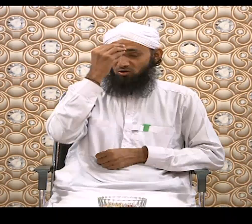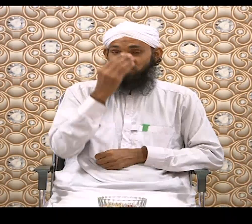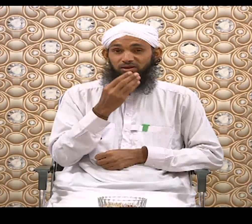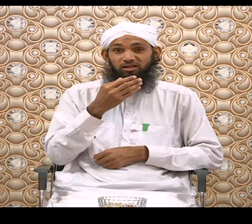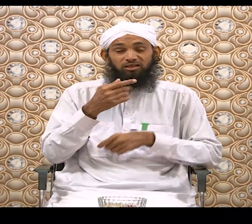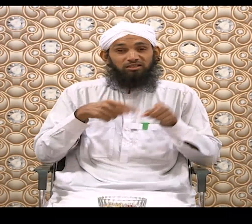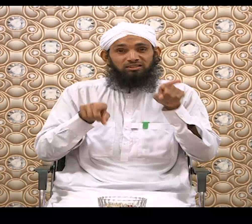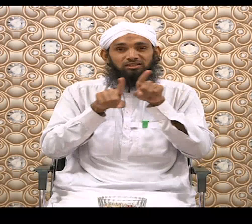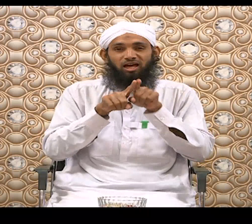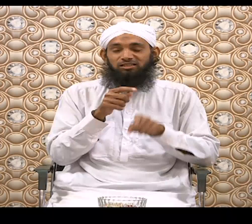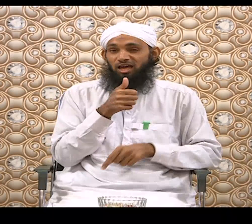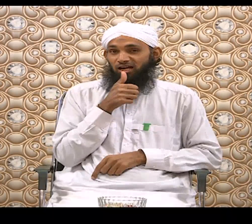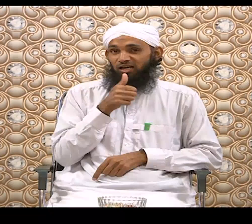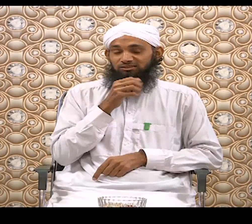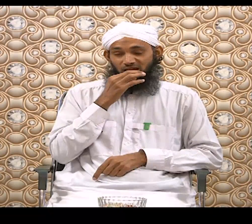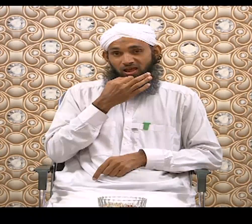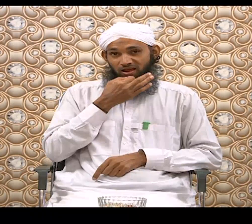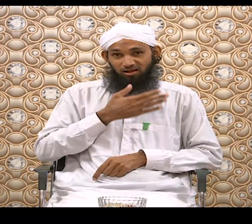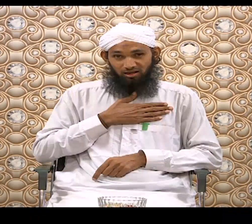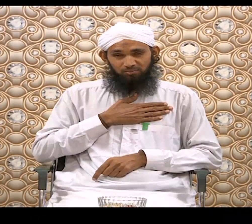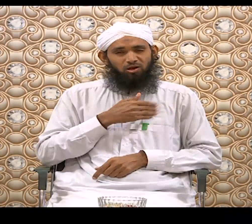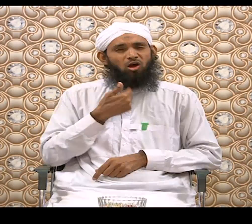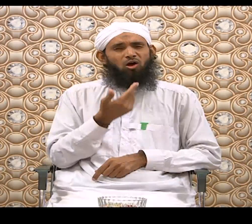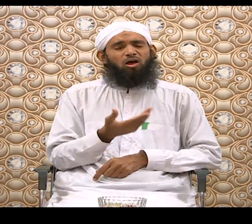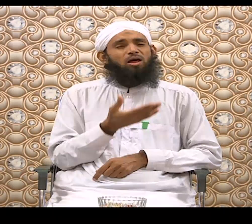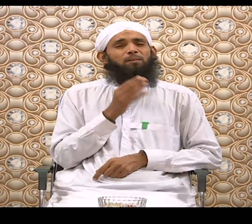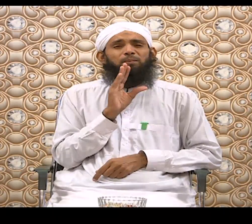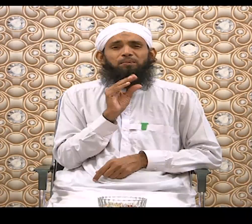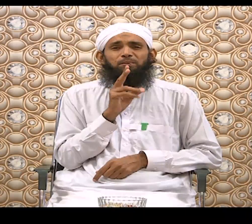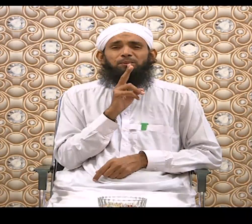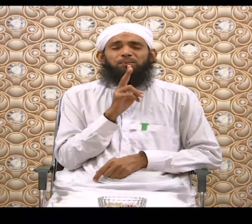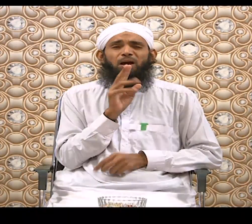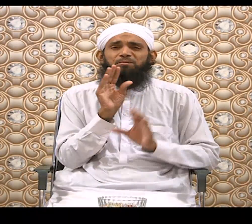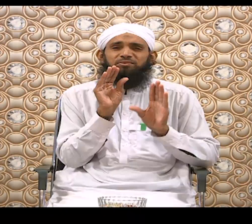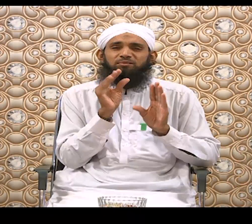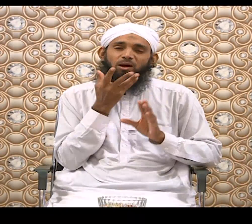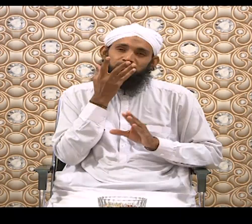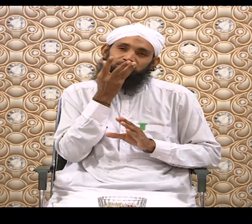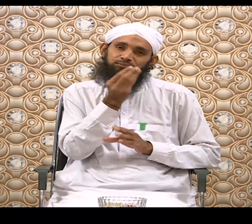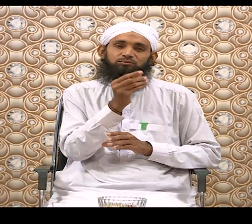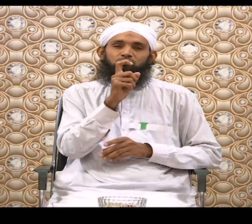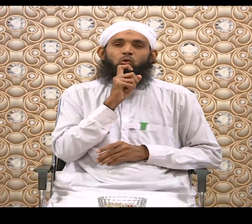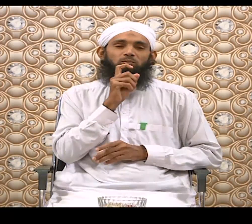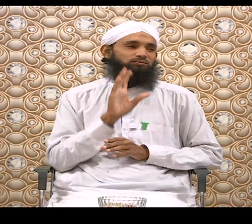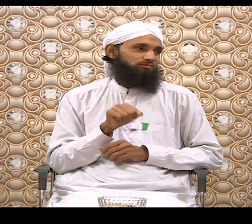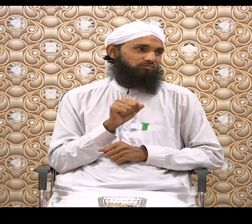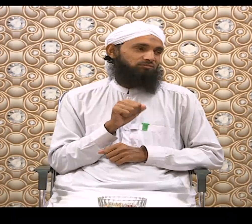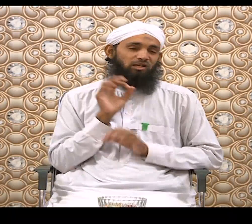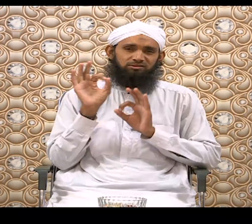پیش آنے اور ان سے انتہائی نرم لہجے میں گفتگو کرنے کا حکم دیا ہے چنانچہ پارہ